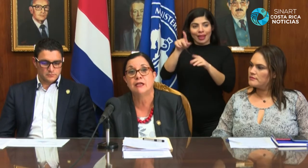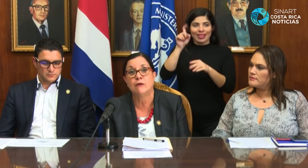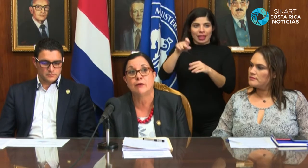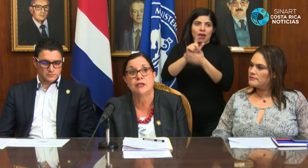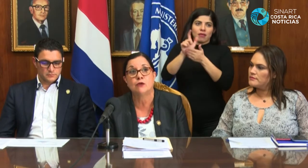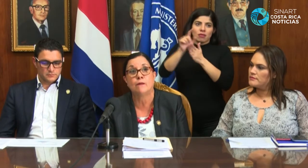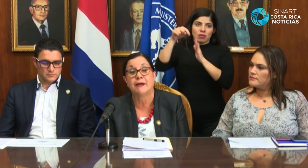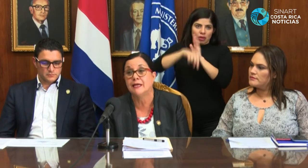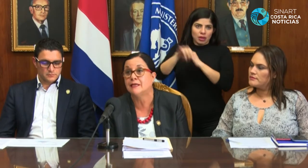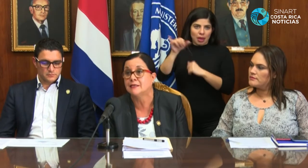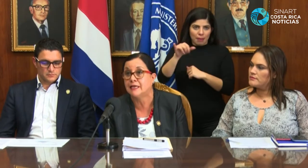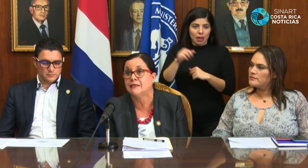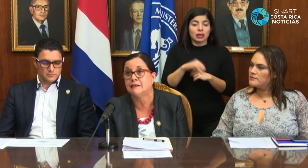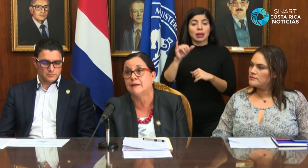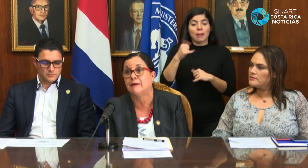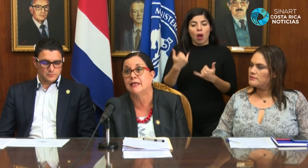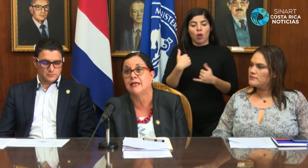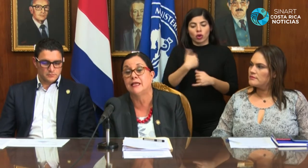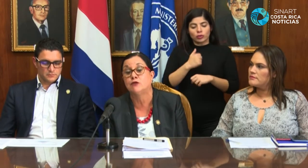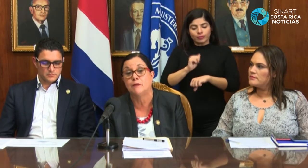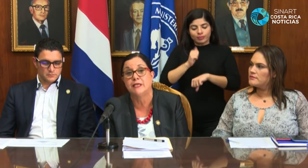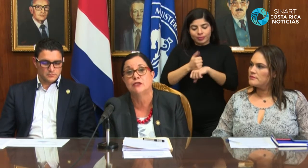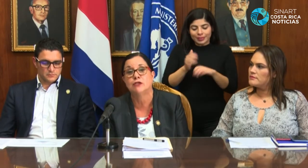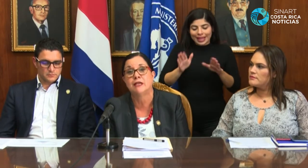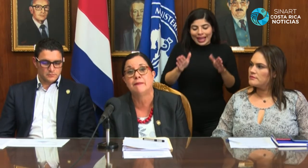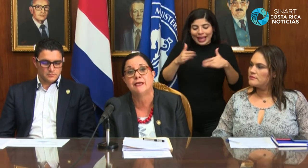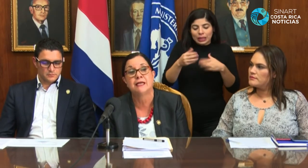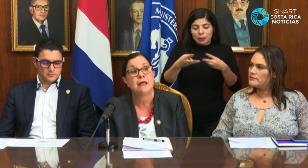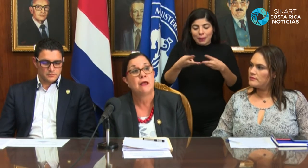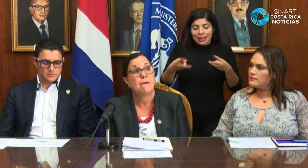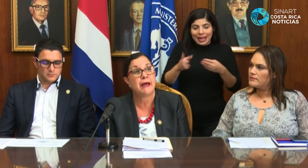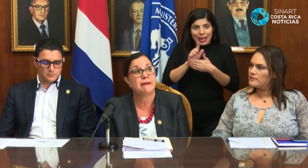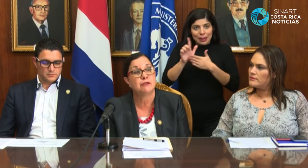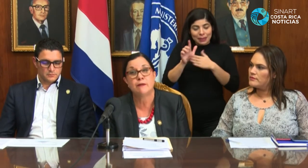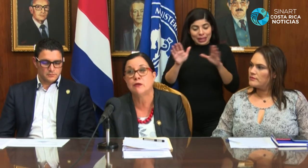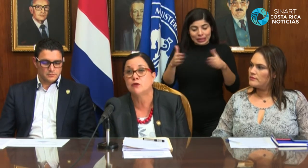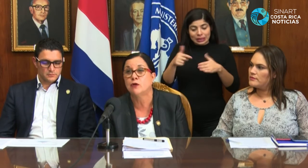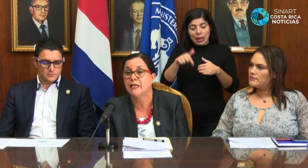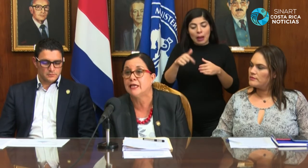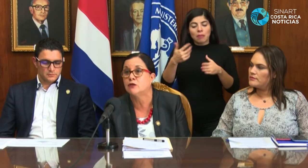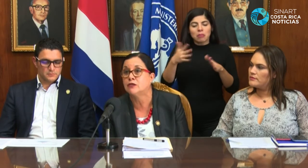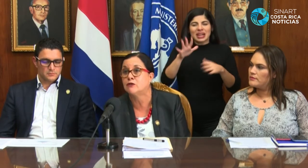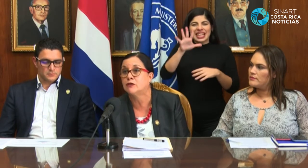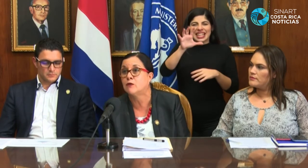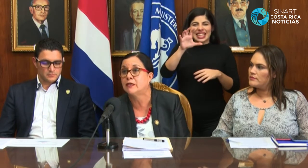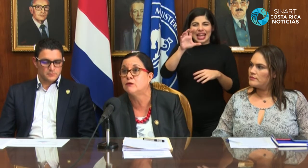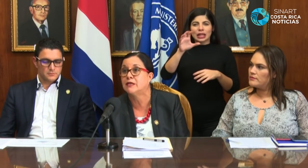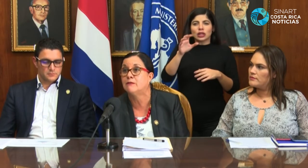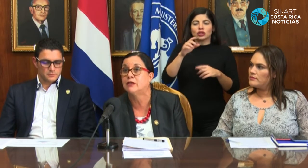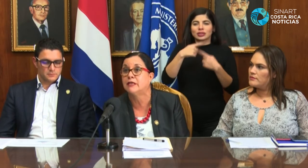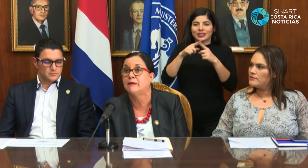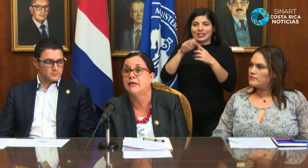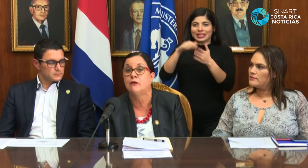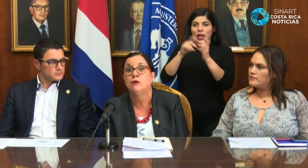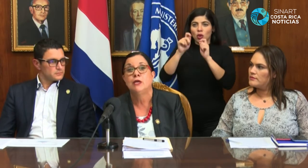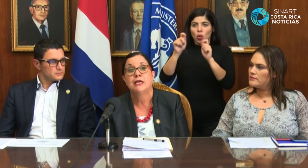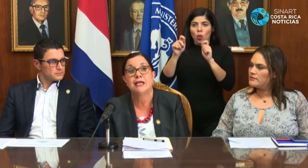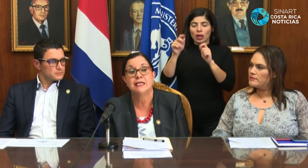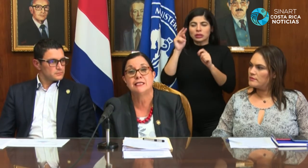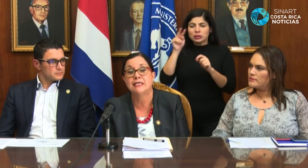estamos elaborando paquetes, kits de material de suministros de limpieza para más o menos son 500 centros educativos que hemos